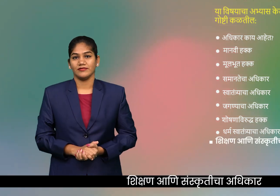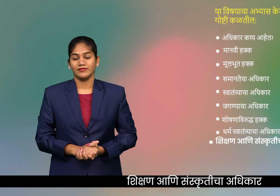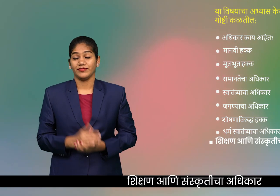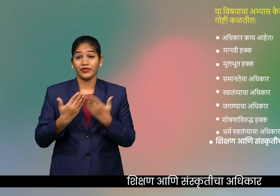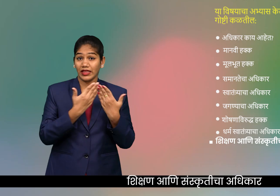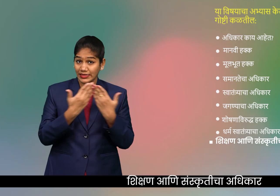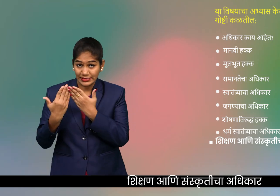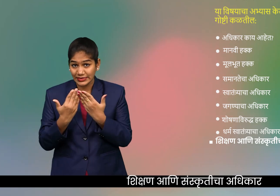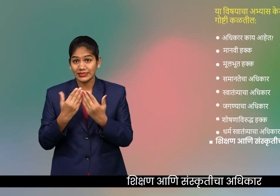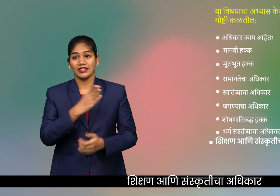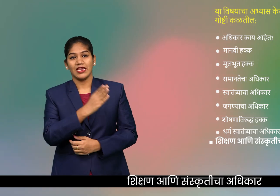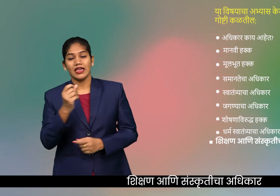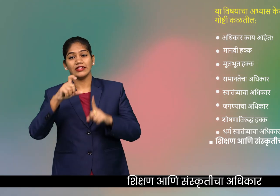शिक्षण आणि संस्कृतीचा अधिकार,